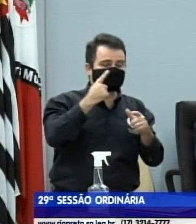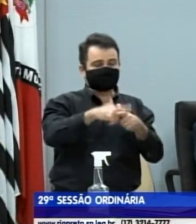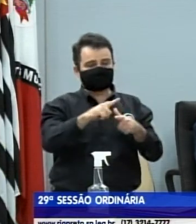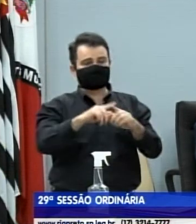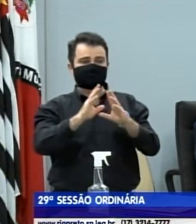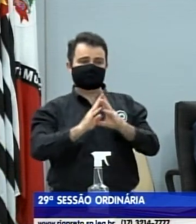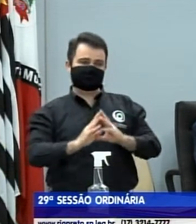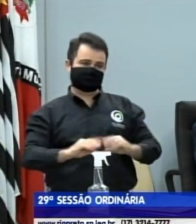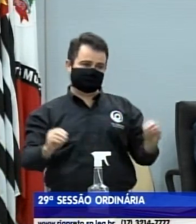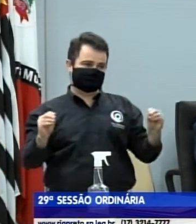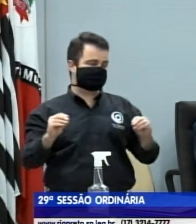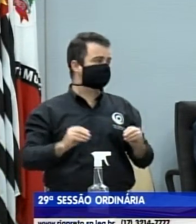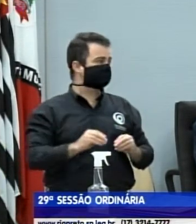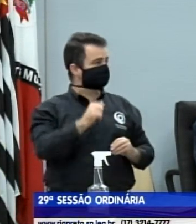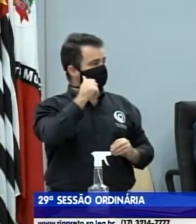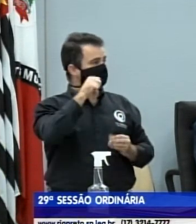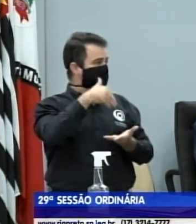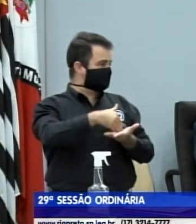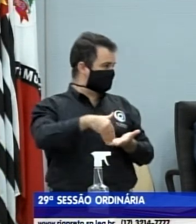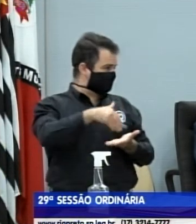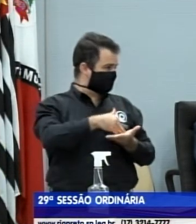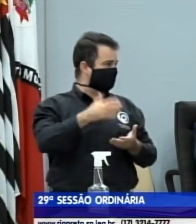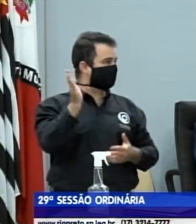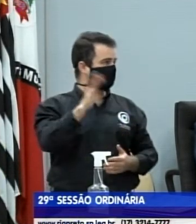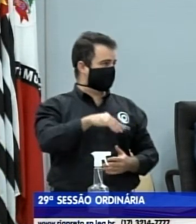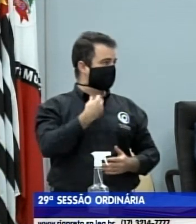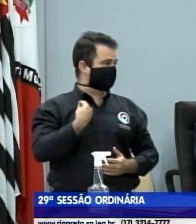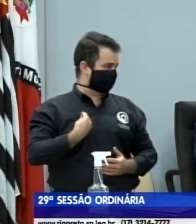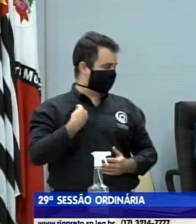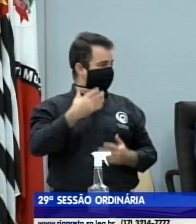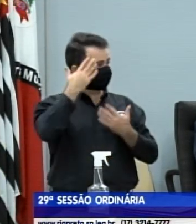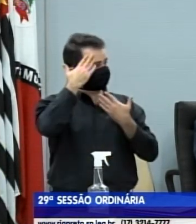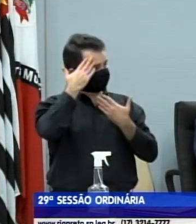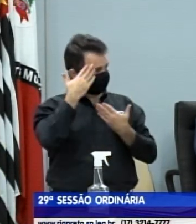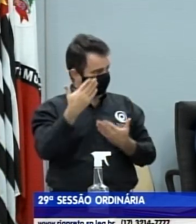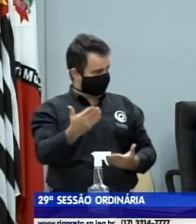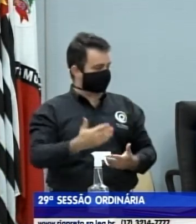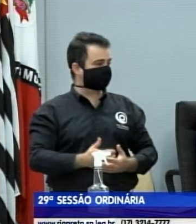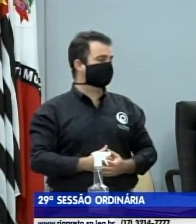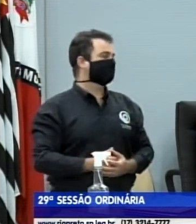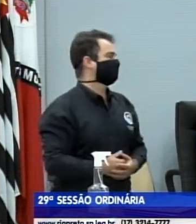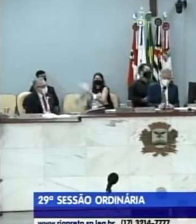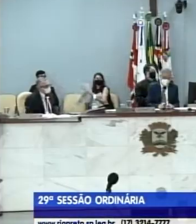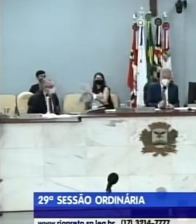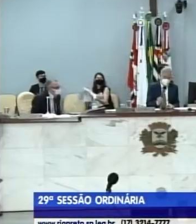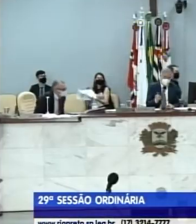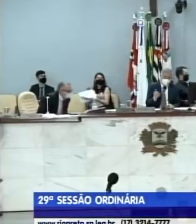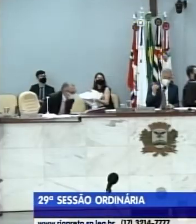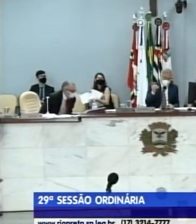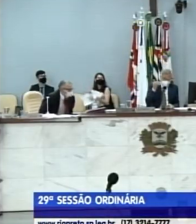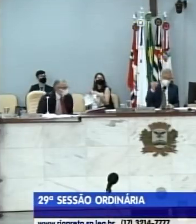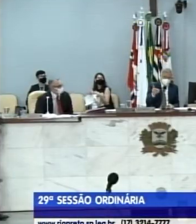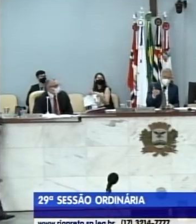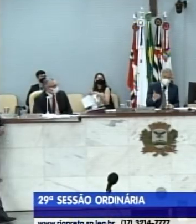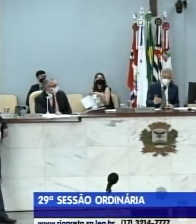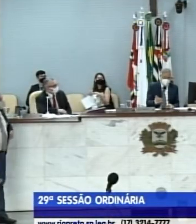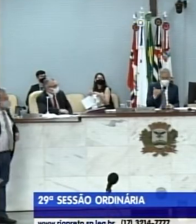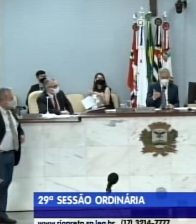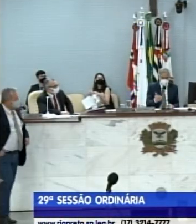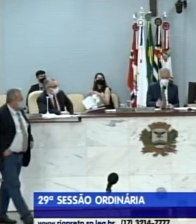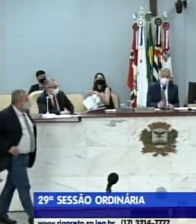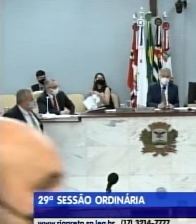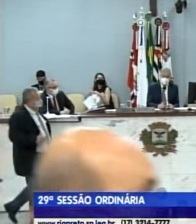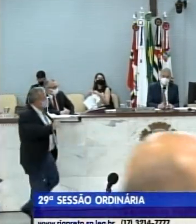Agradeço a secretária, dou um tempo para a senhora fazer as suas considerações finais, secretária. E dizer que a Câmara vai continuar nesse debate, que